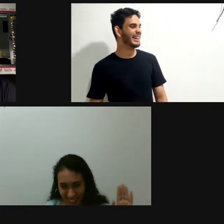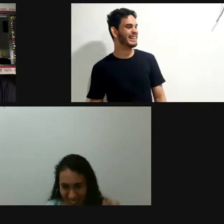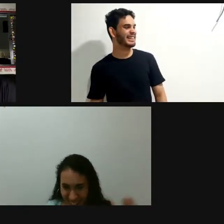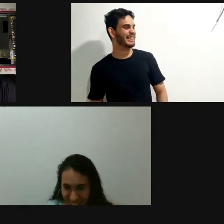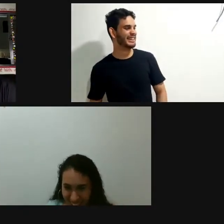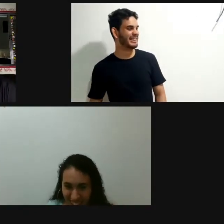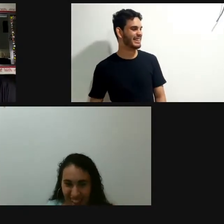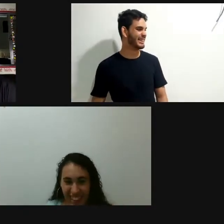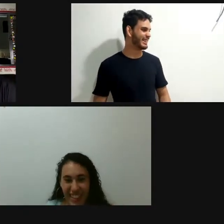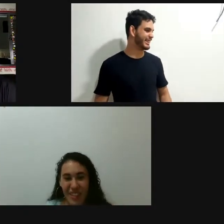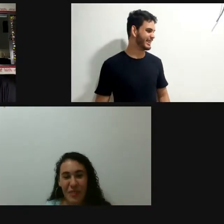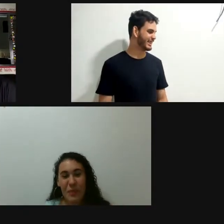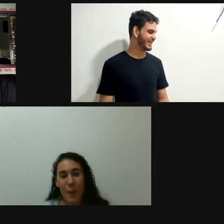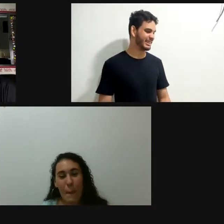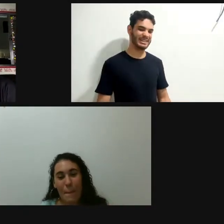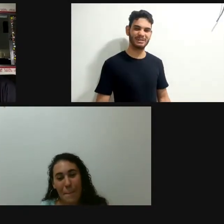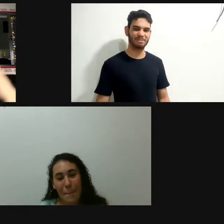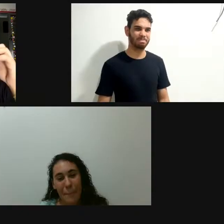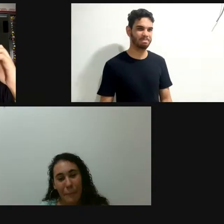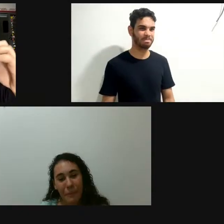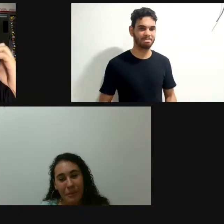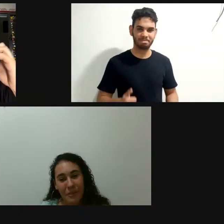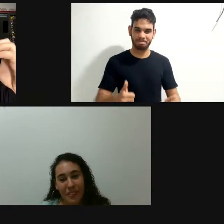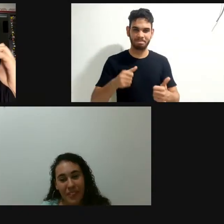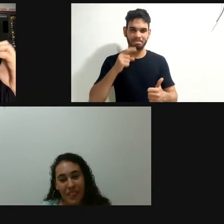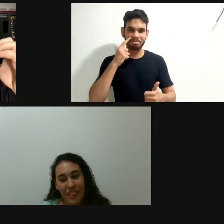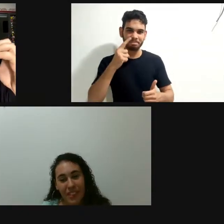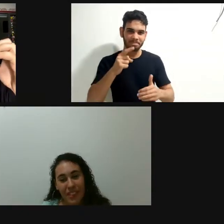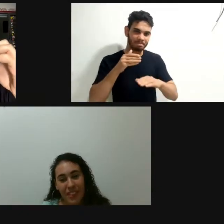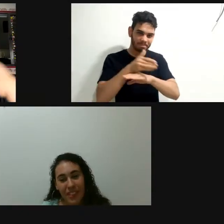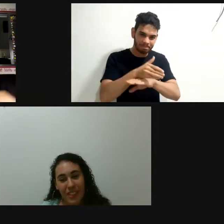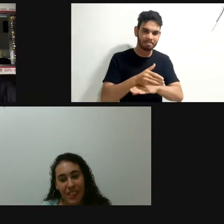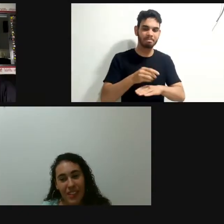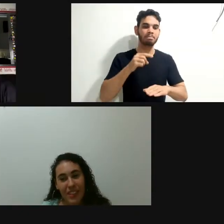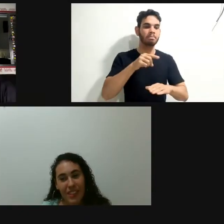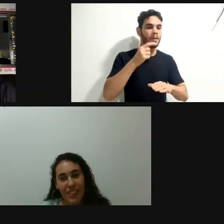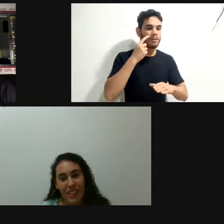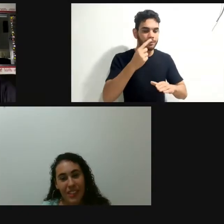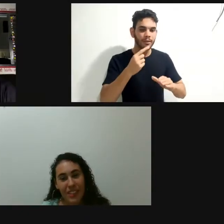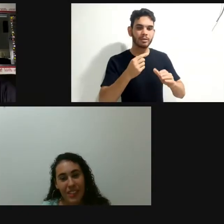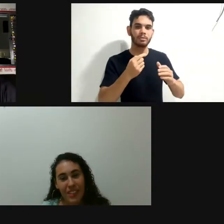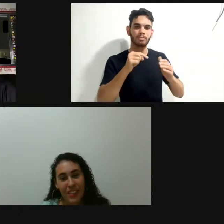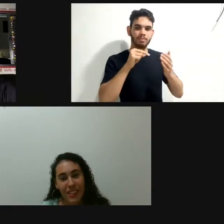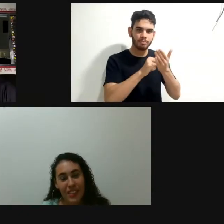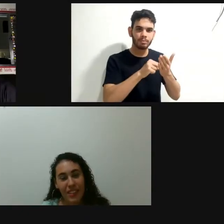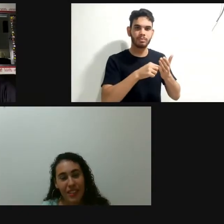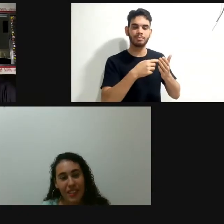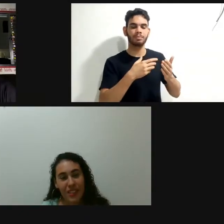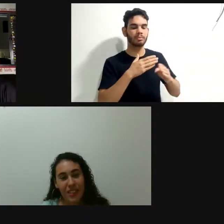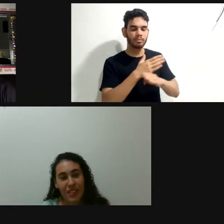Vão no meu canal, curte, comenta, Triple Charlie, curte, comenta, compartilha. Obrigado pelo tempo de vocês,